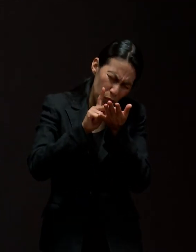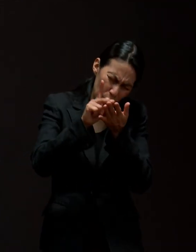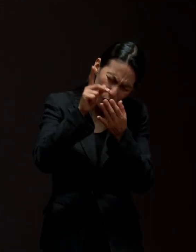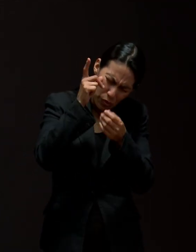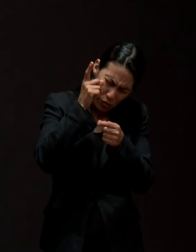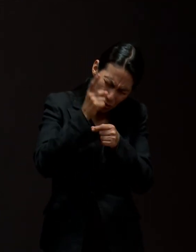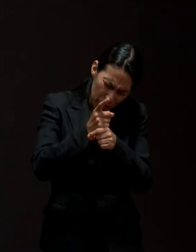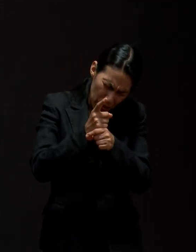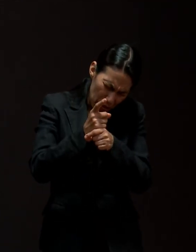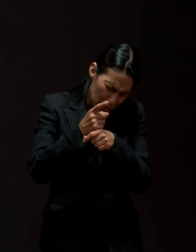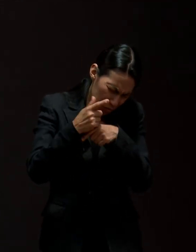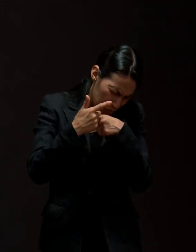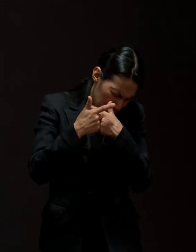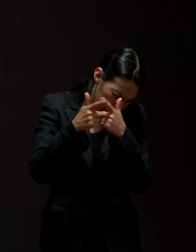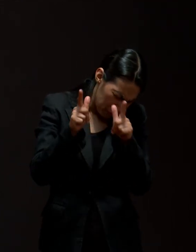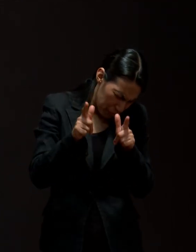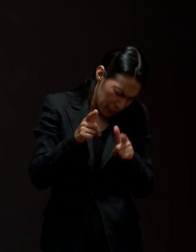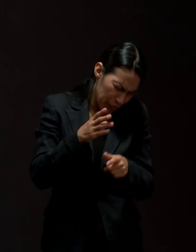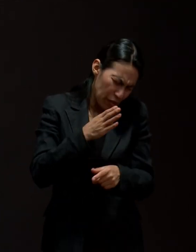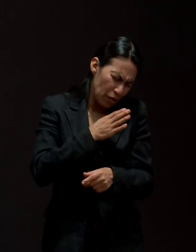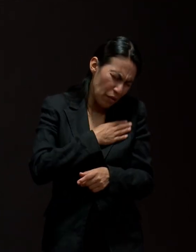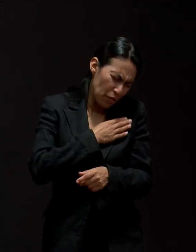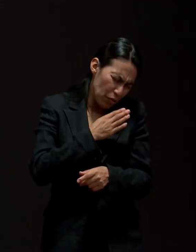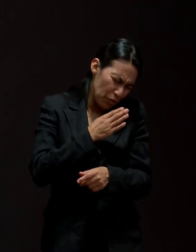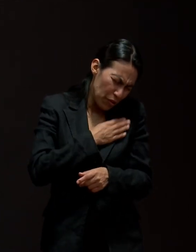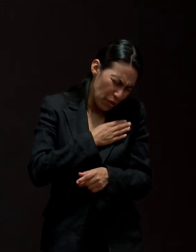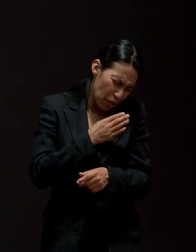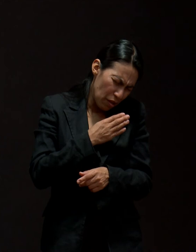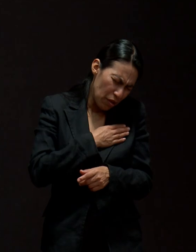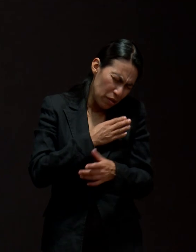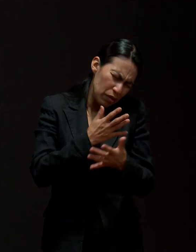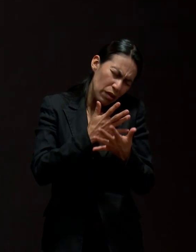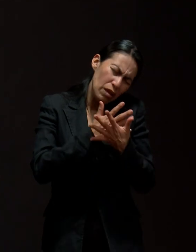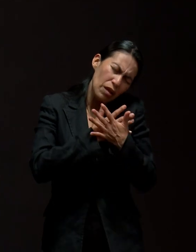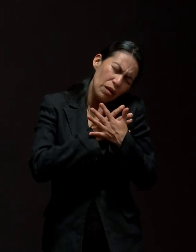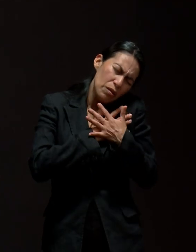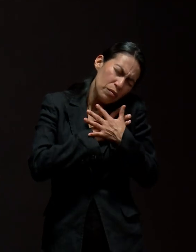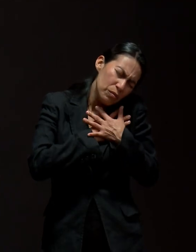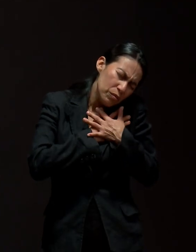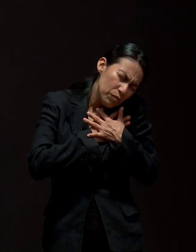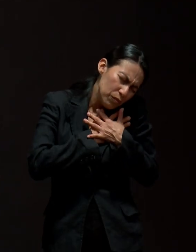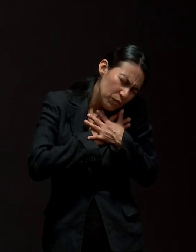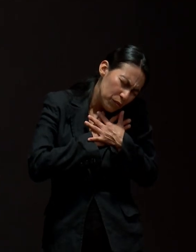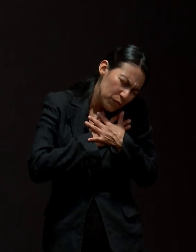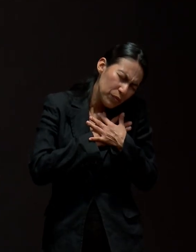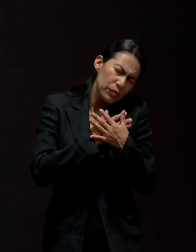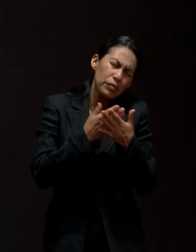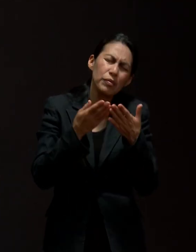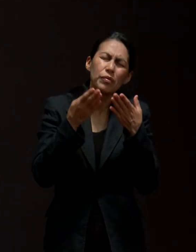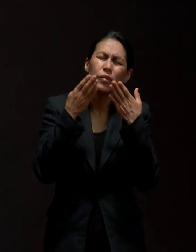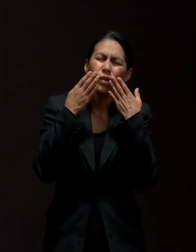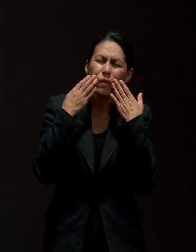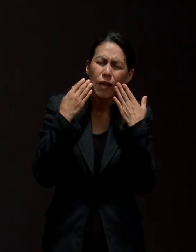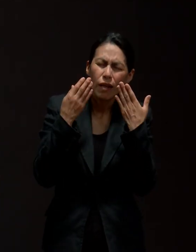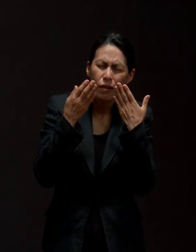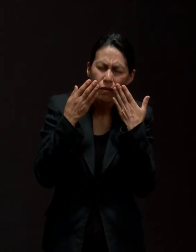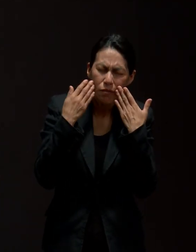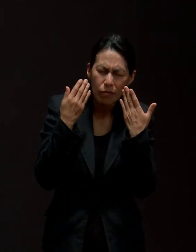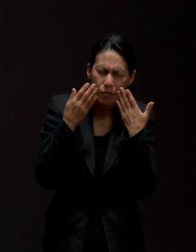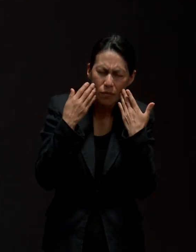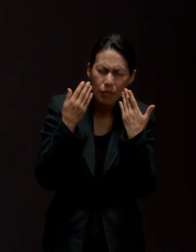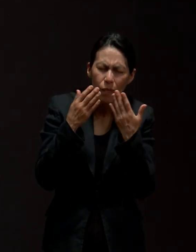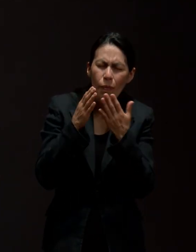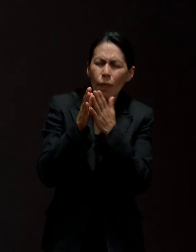con tu infinita bondad y tu infinito amor y tu infinita misericordia.